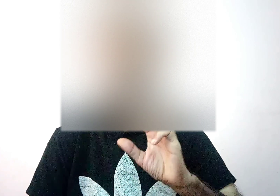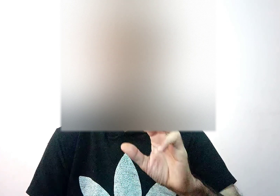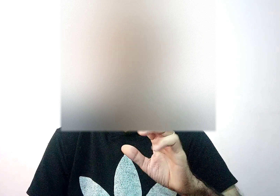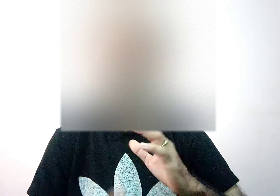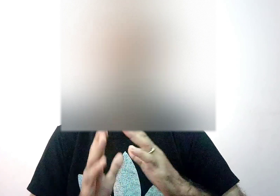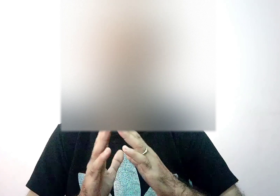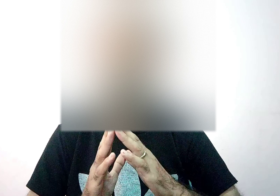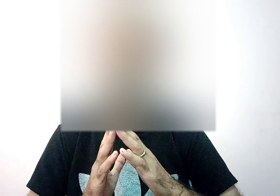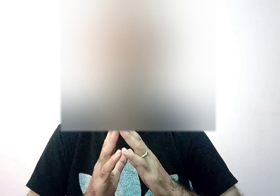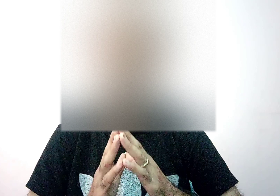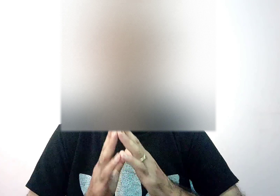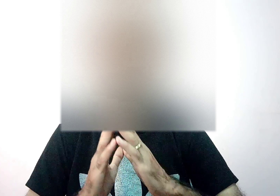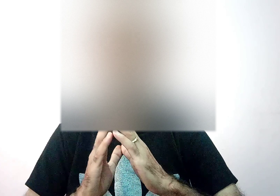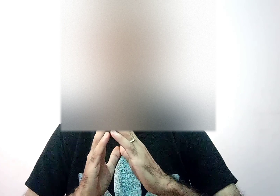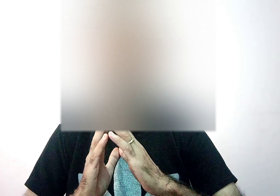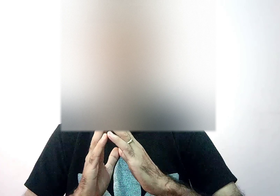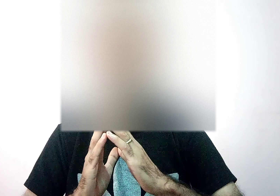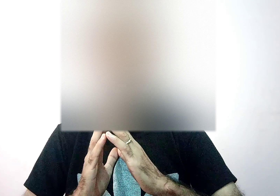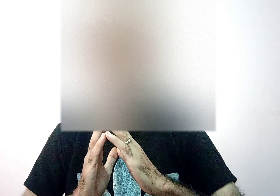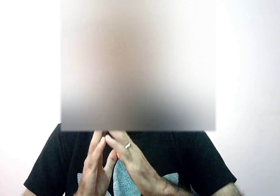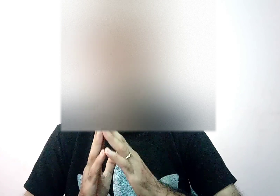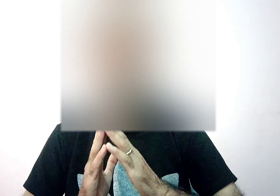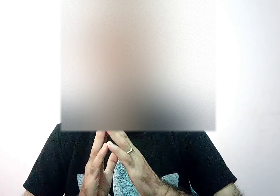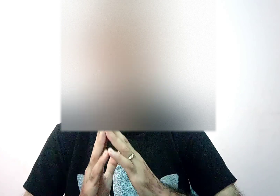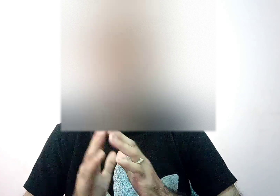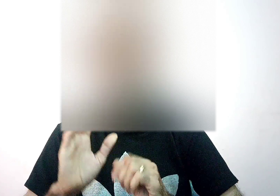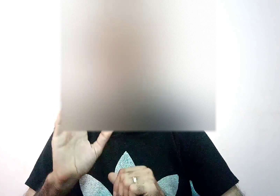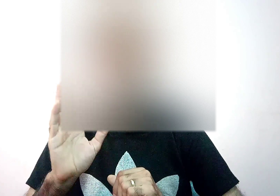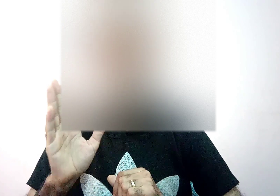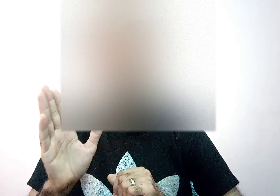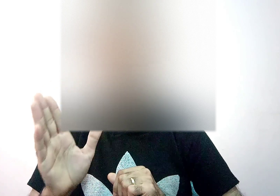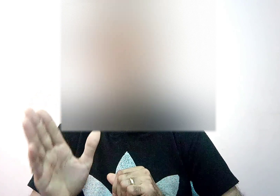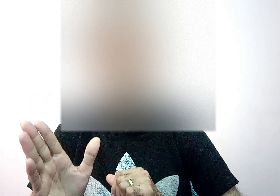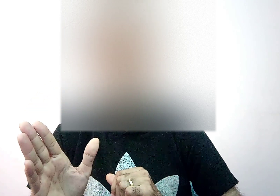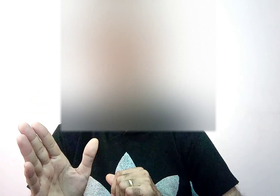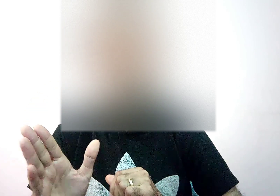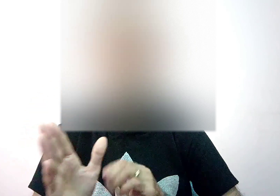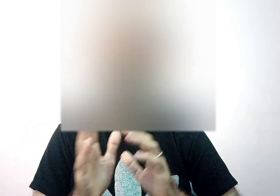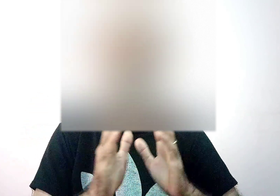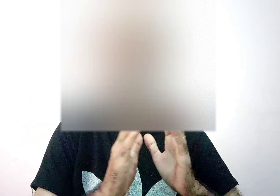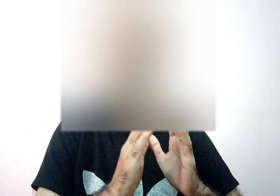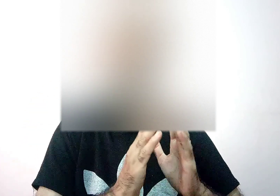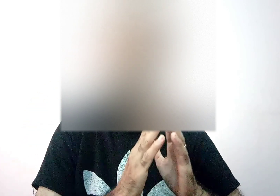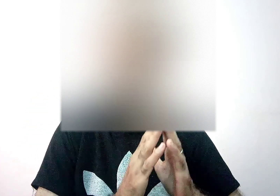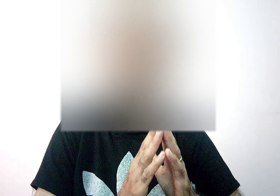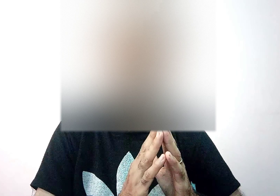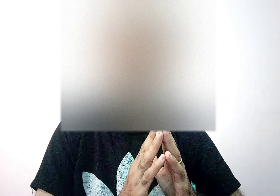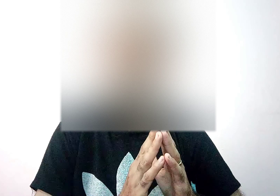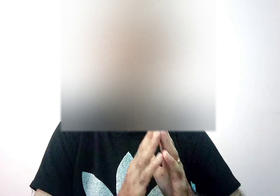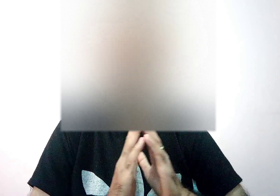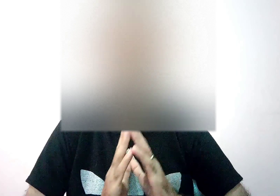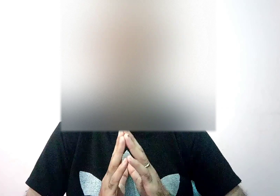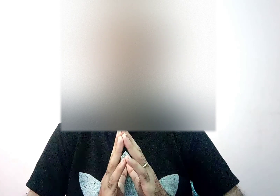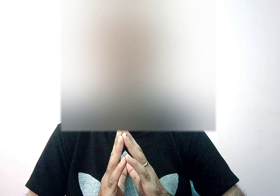جدا لو استمرت الحرب شغالة بين القوات الأثيوبية وإقليم ديجران،